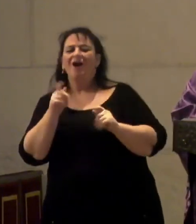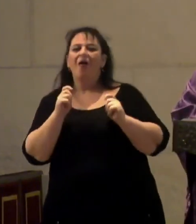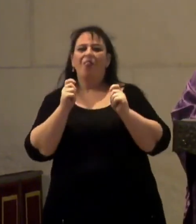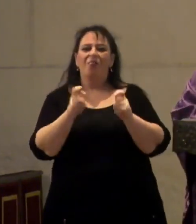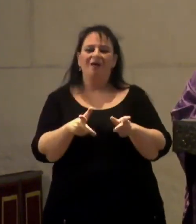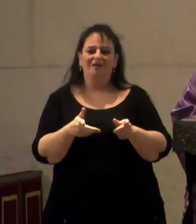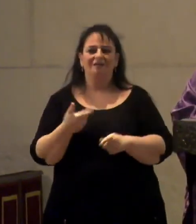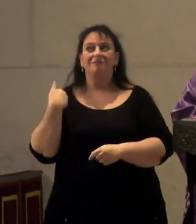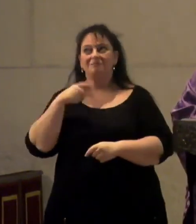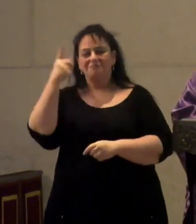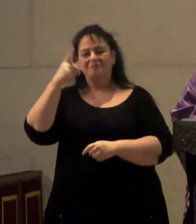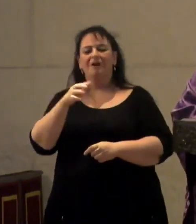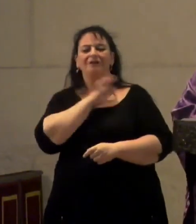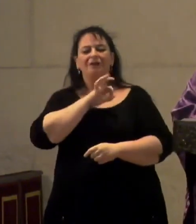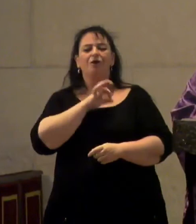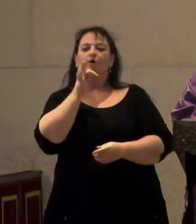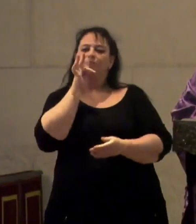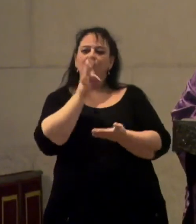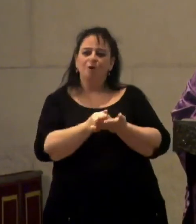Y la promesa del Señor,